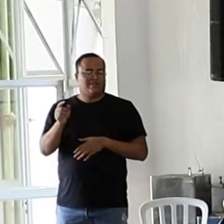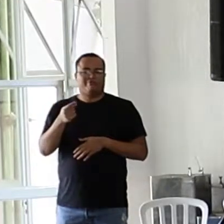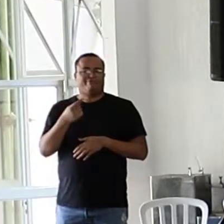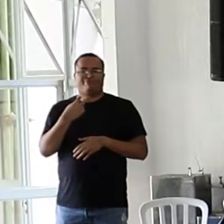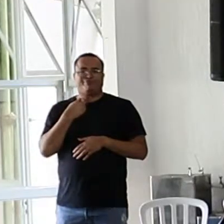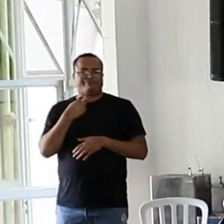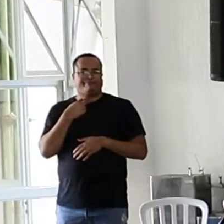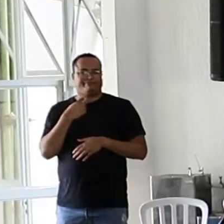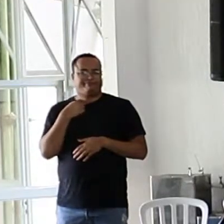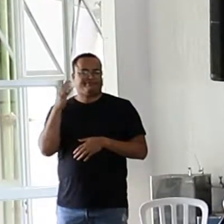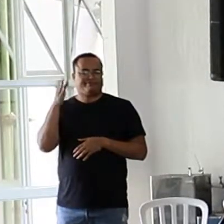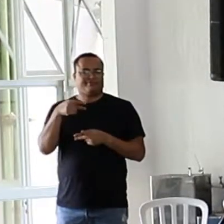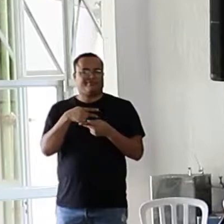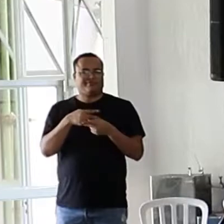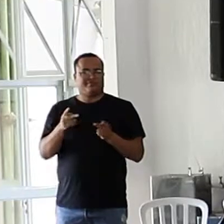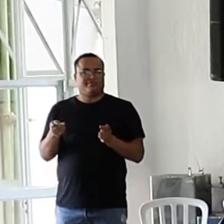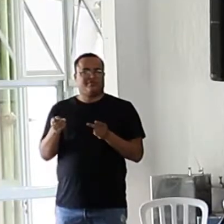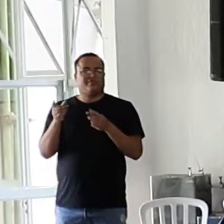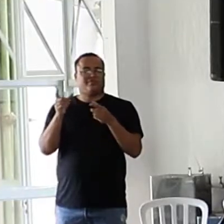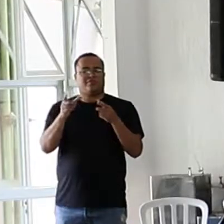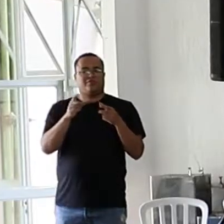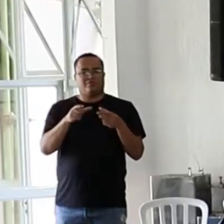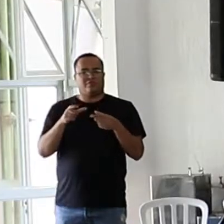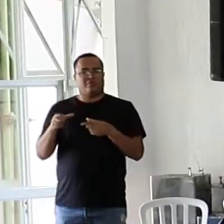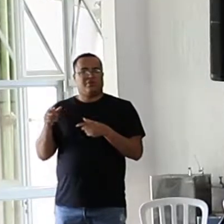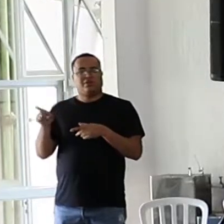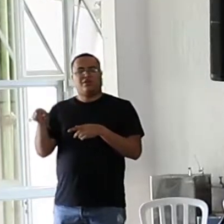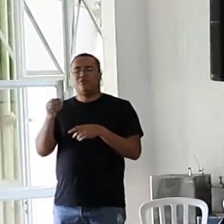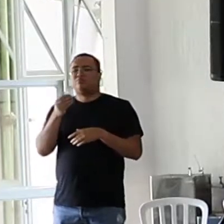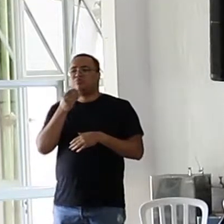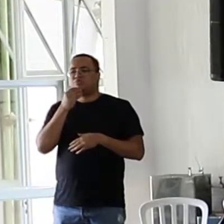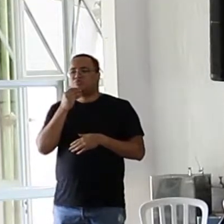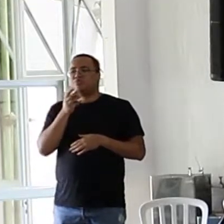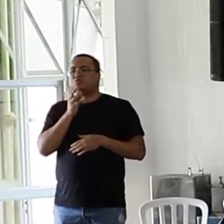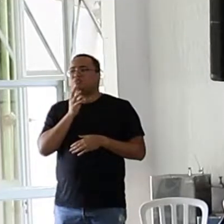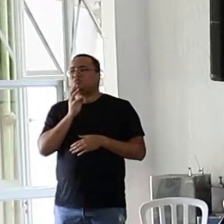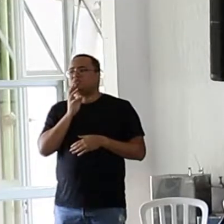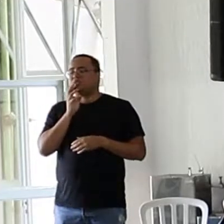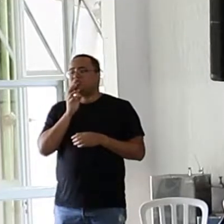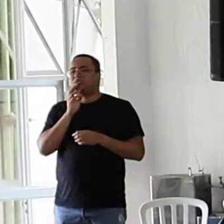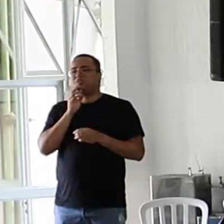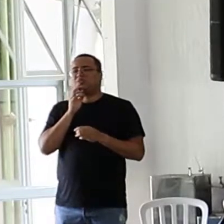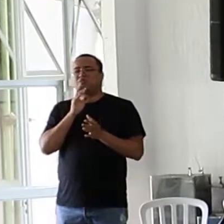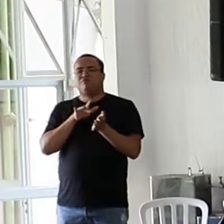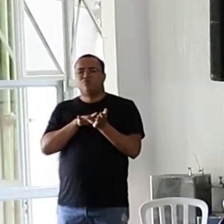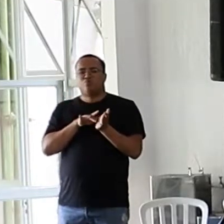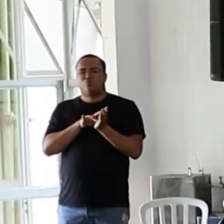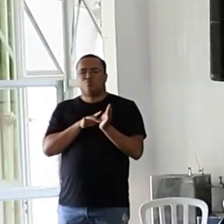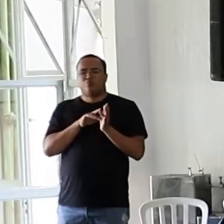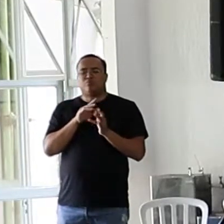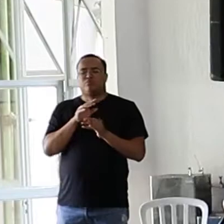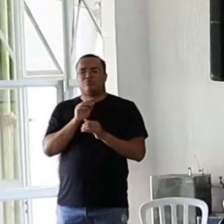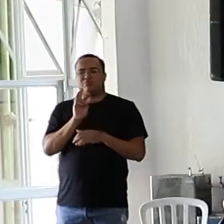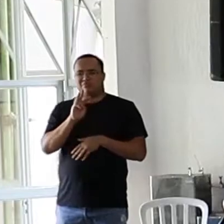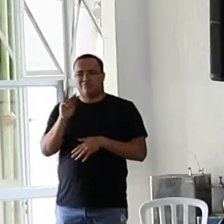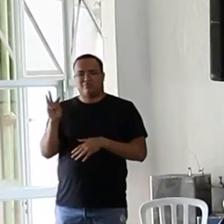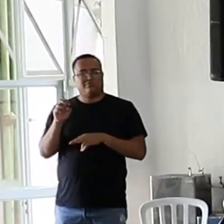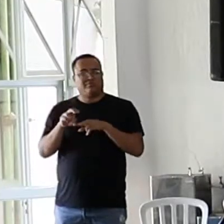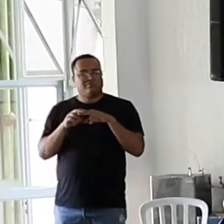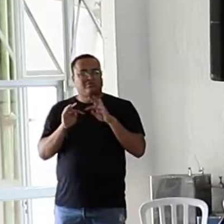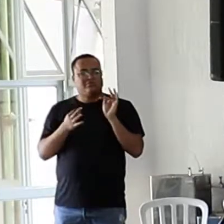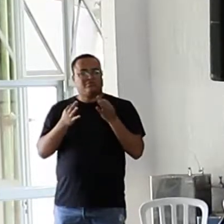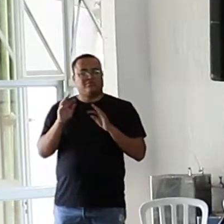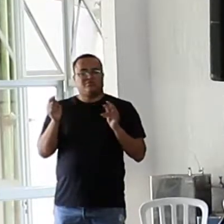Novo Olhar do Turismo na categoria gastronomia nosso parceiro especialista no cerrado onde você pega por exemplo a